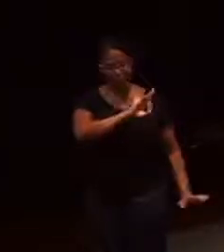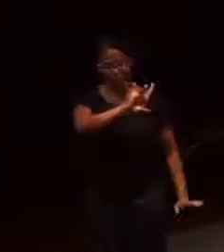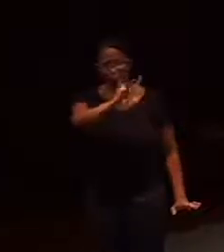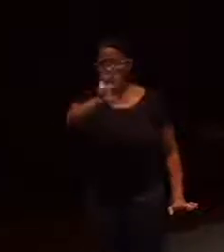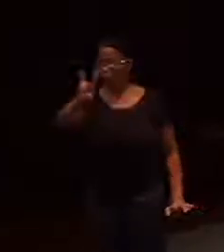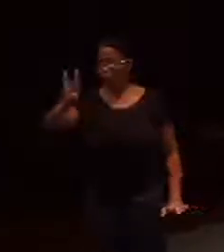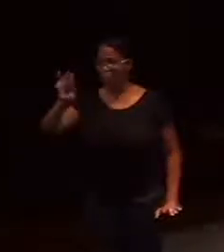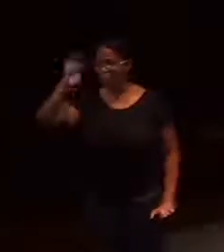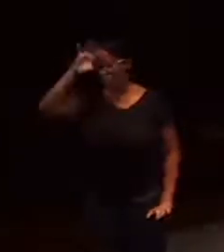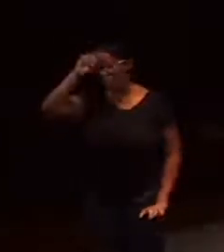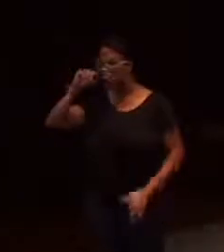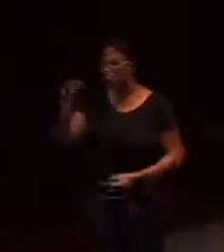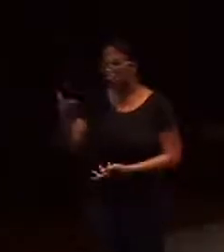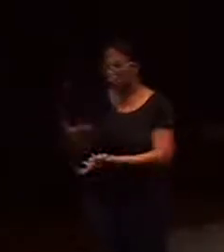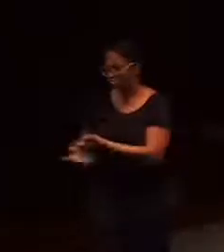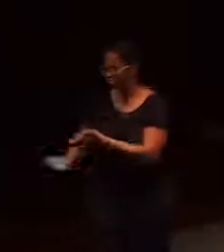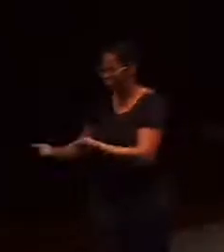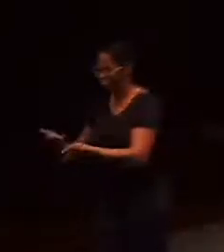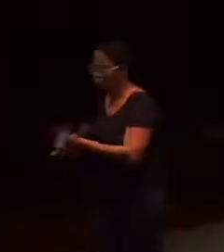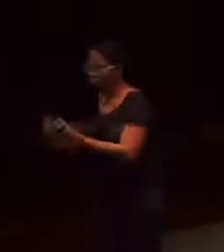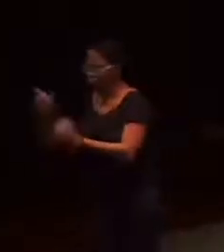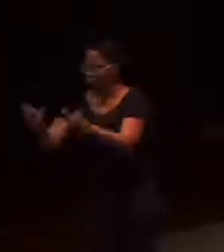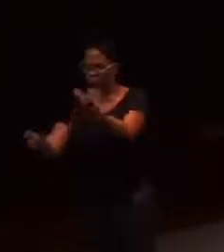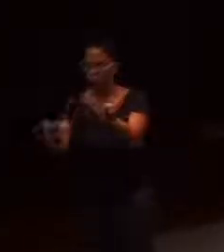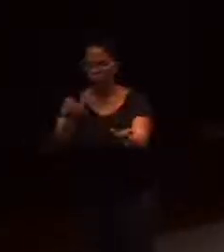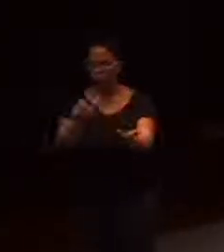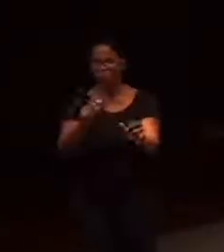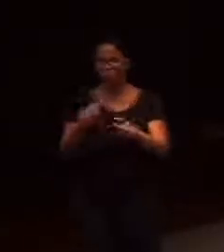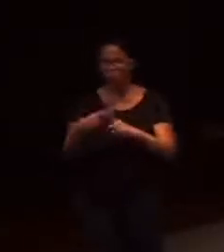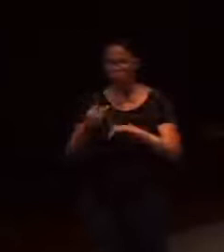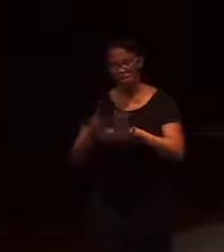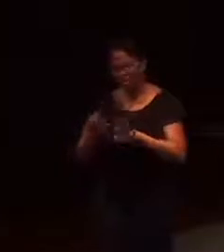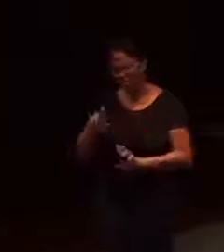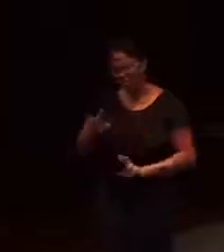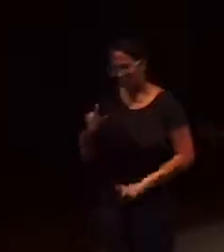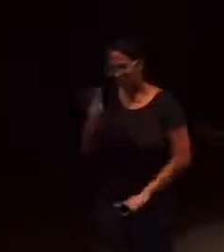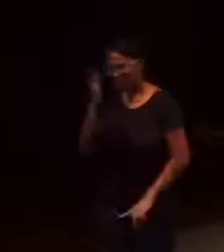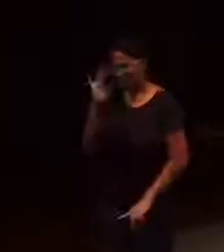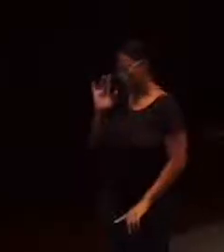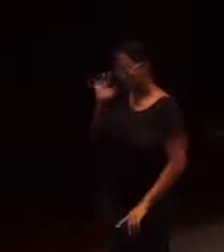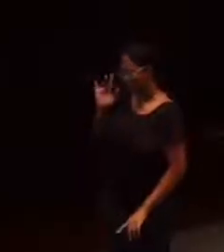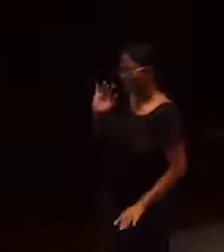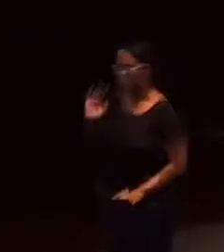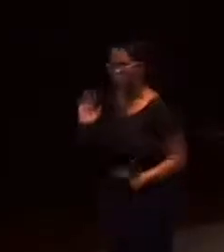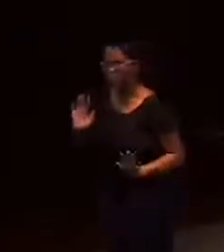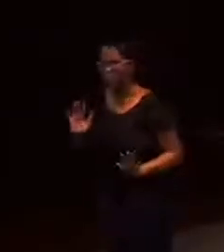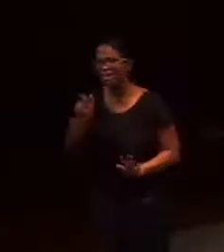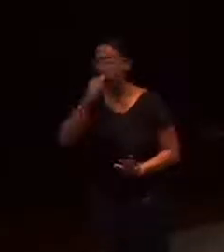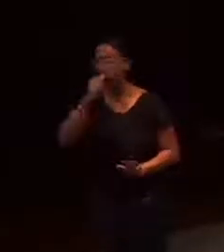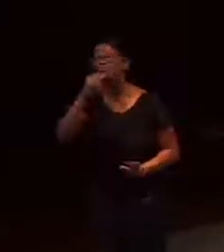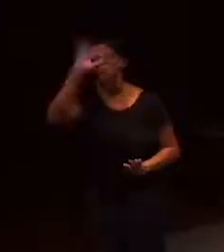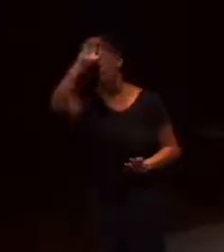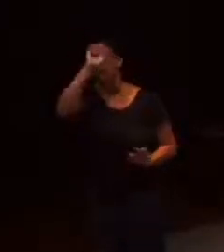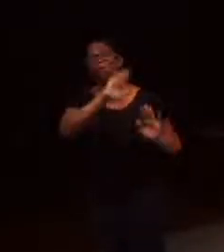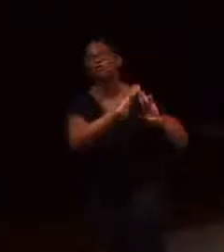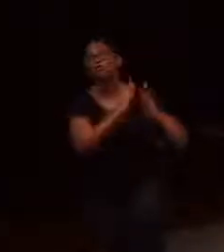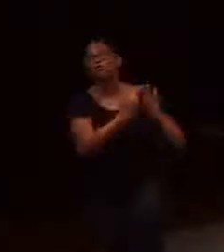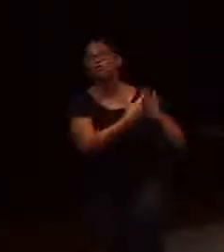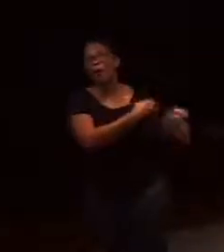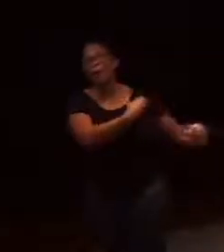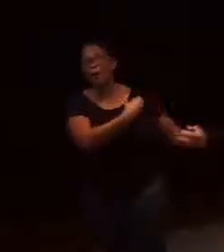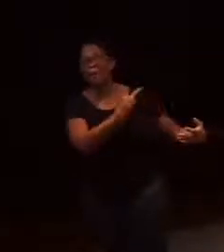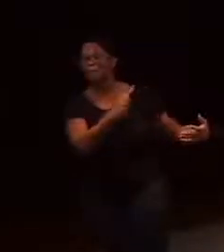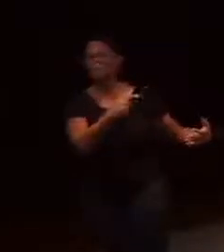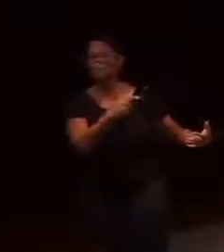aprendizado de como lidar. Nós não sabemos lidar com diferenças. Nós não aprendemos na escola a lidar com as diferenças. E